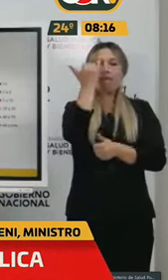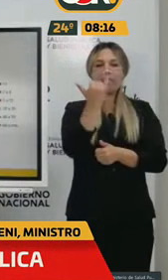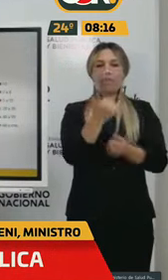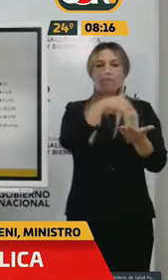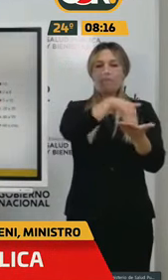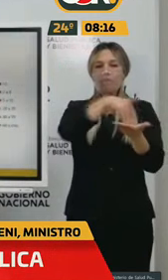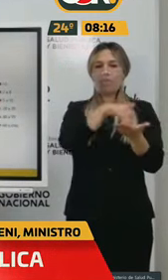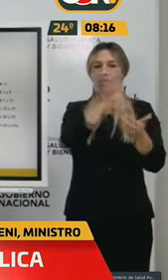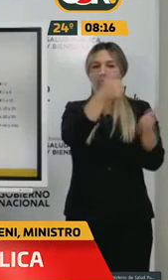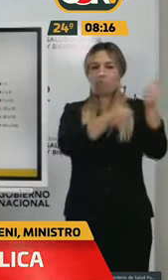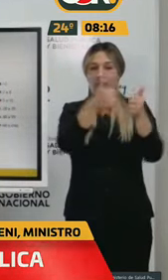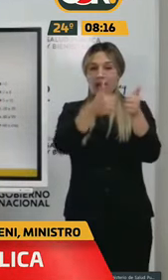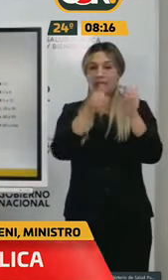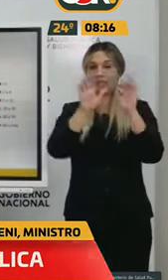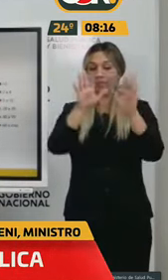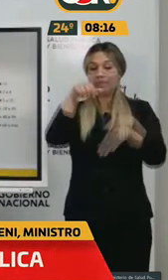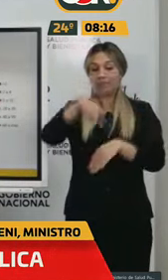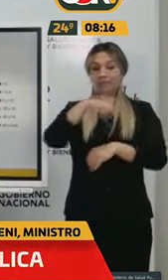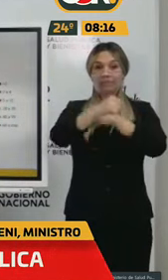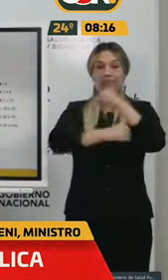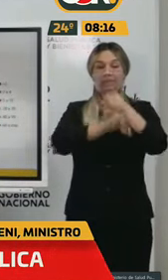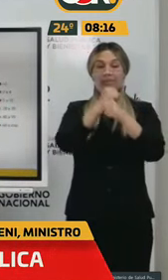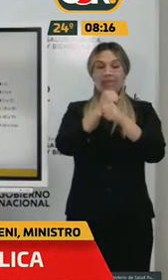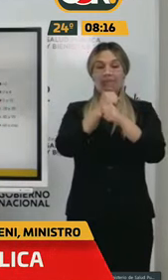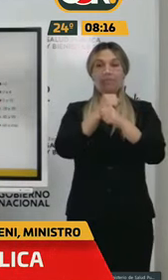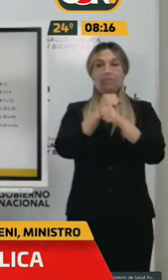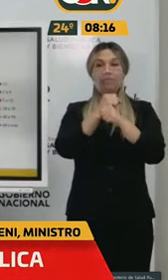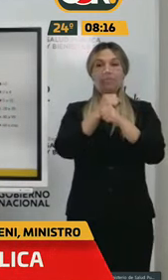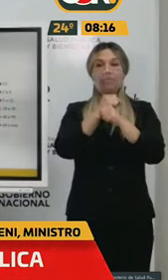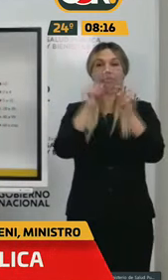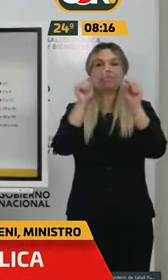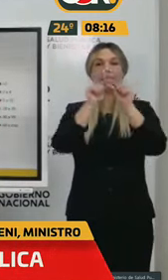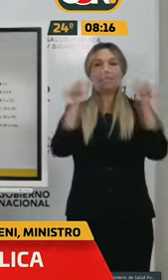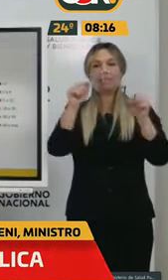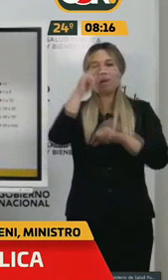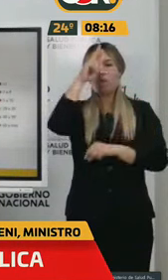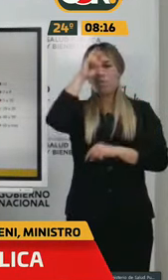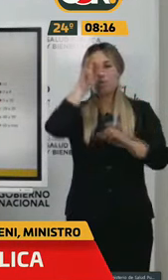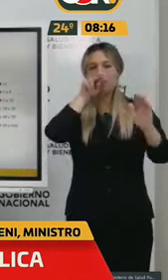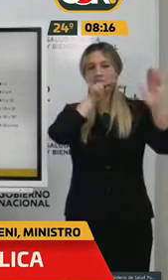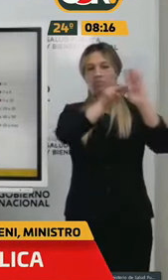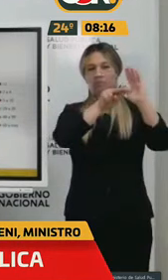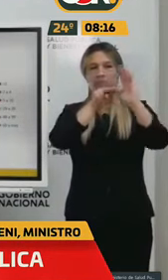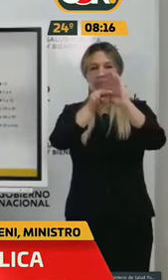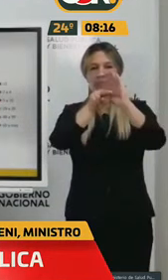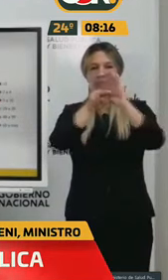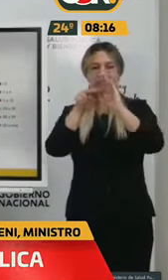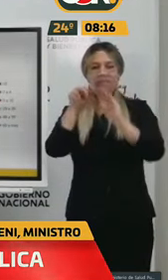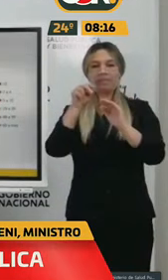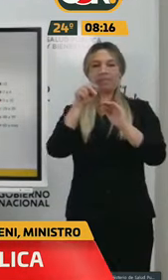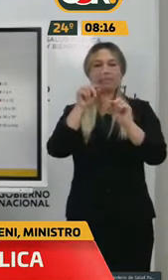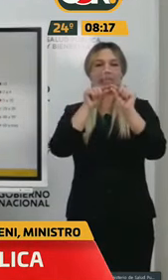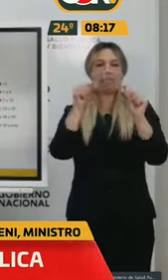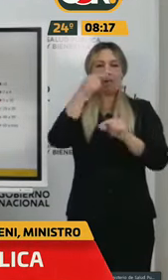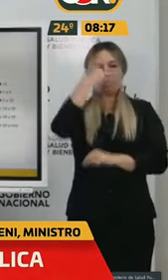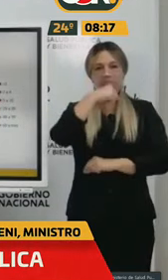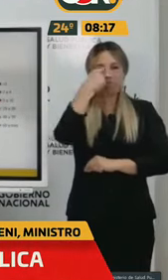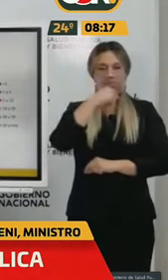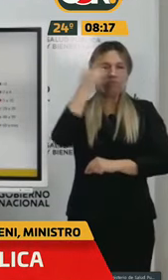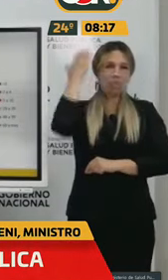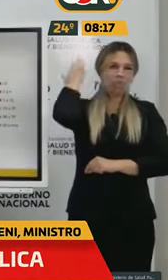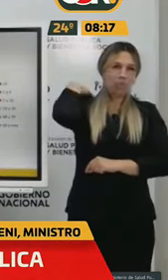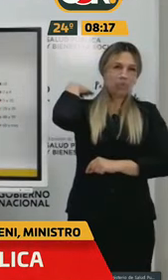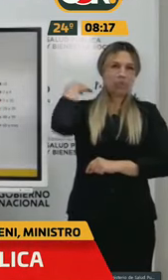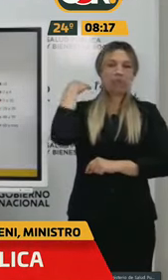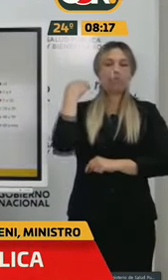este año la contribución en cuanto a internaciones de enfermedades respiratorias por